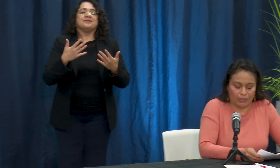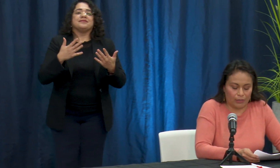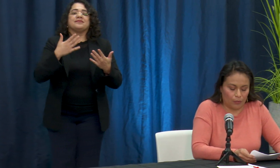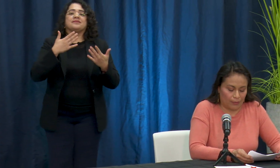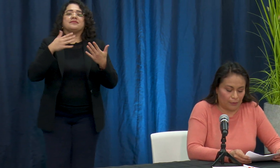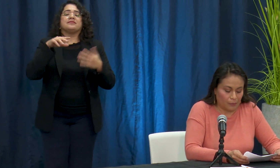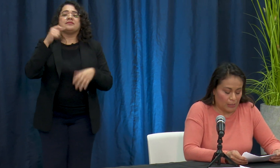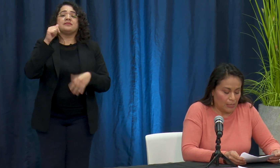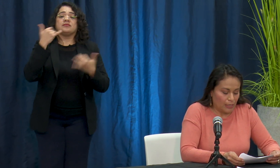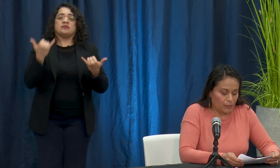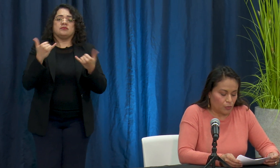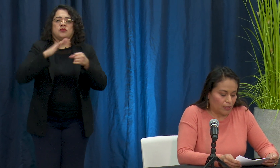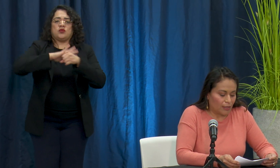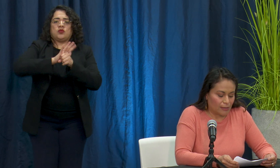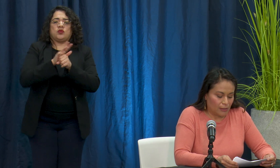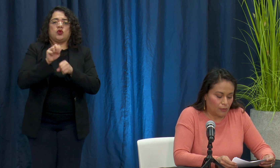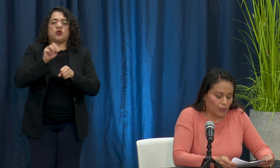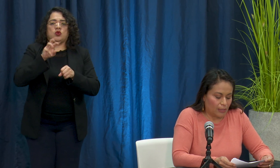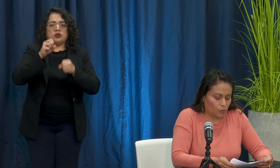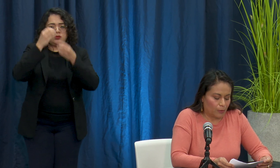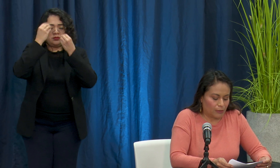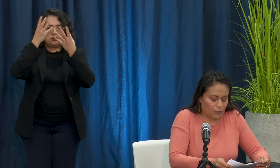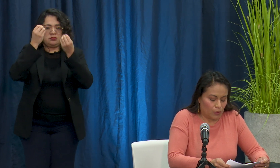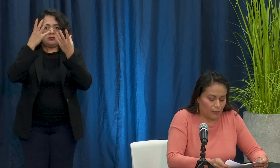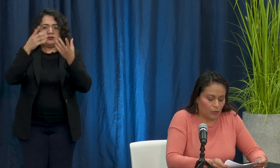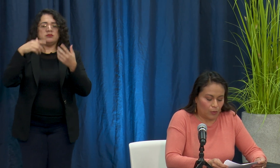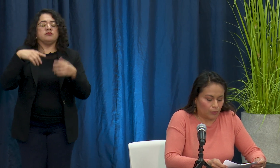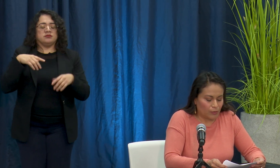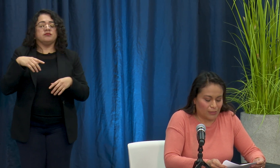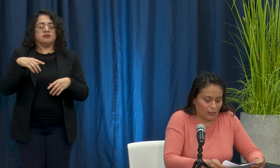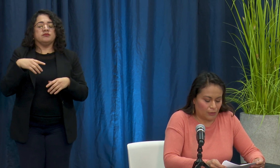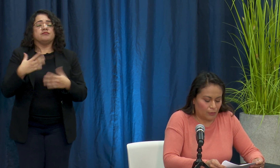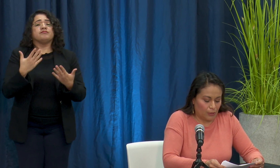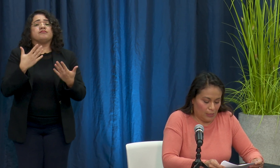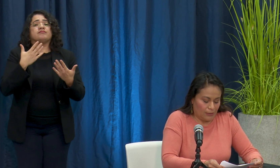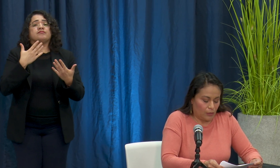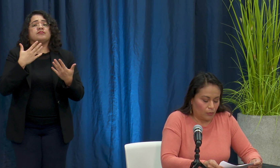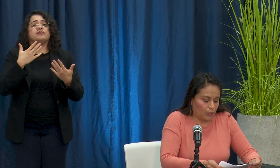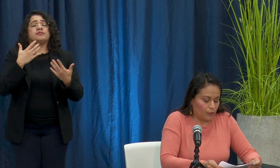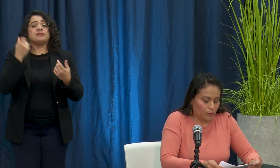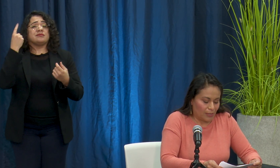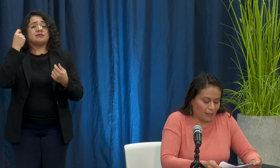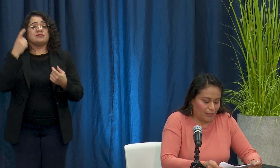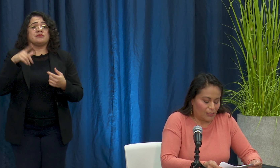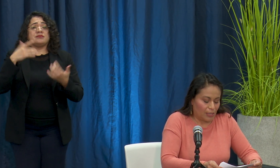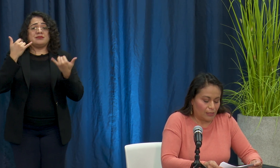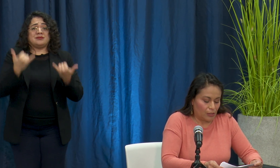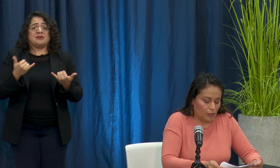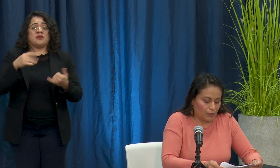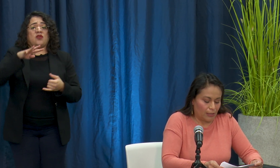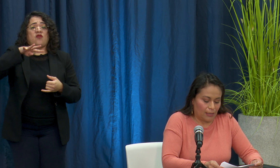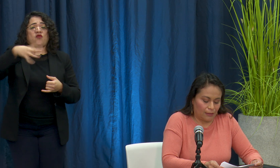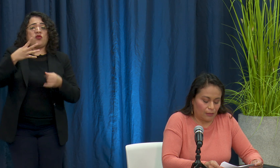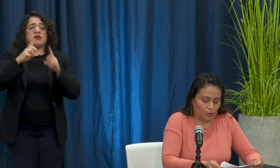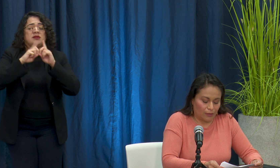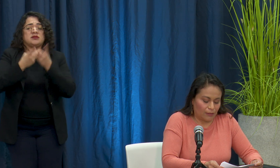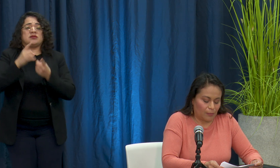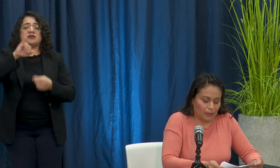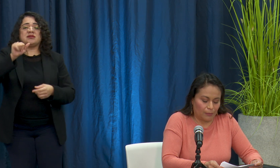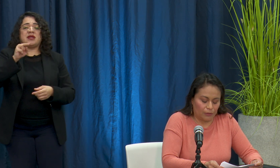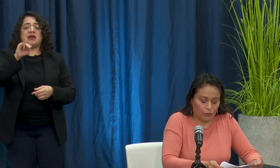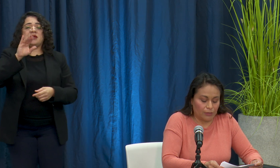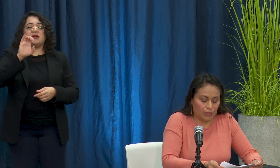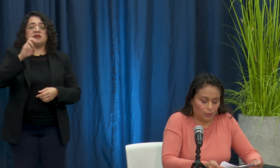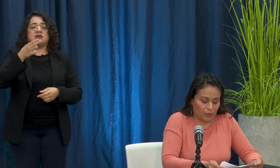el COVID-19. Y estoy agradecido que la supervisora del 4º distrito del Condado de Los Ángeles, Janice Hahn, y la directora